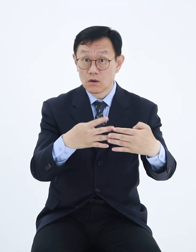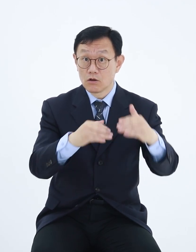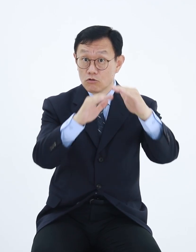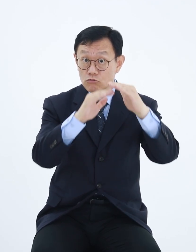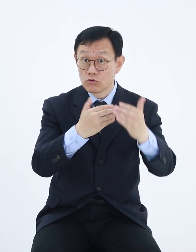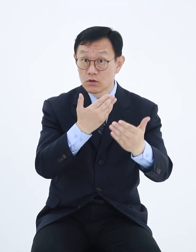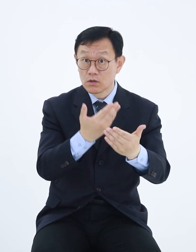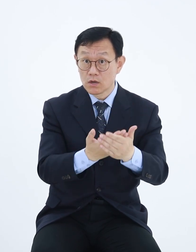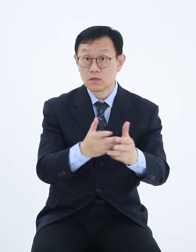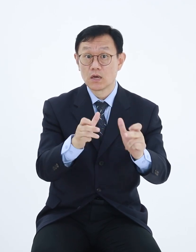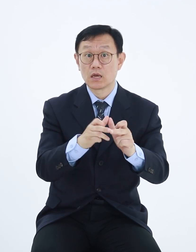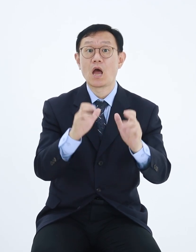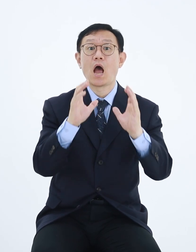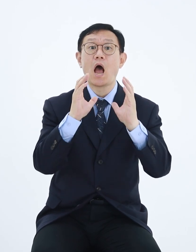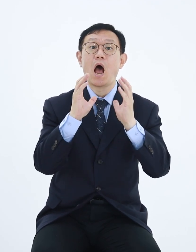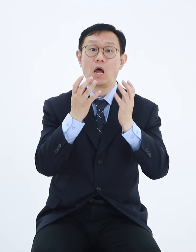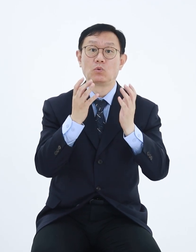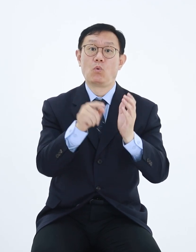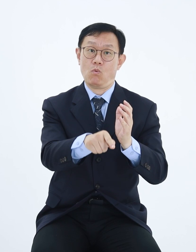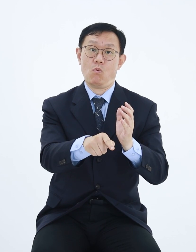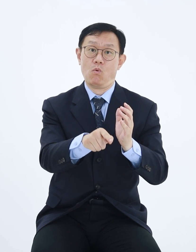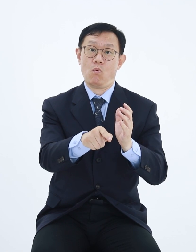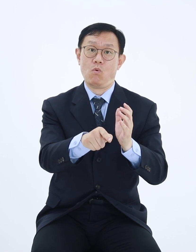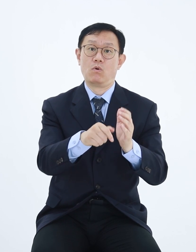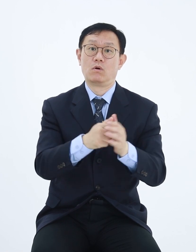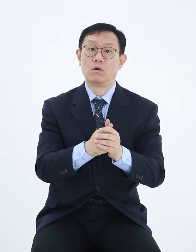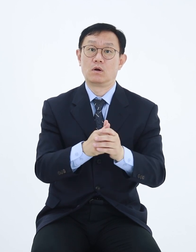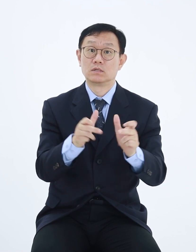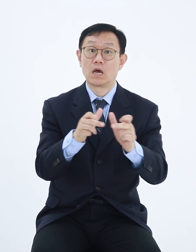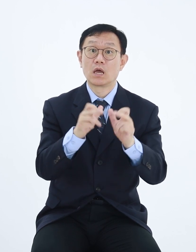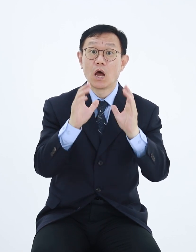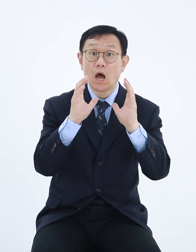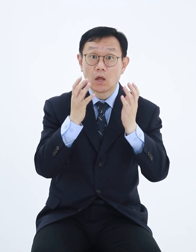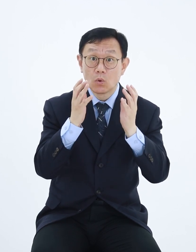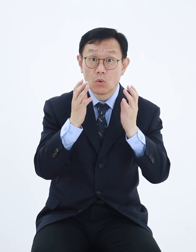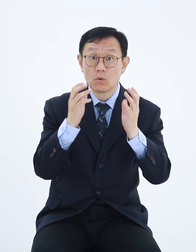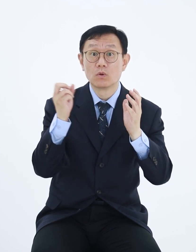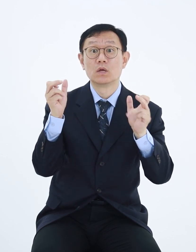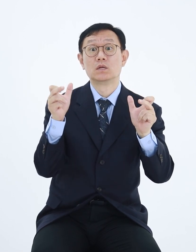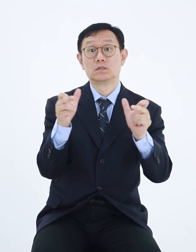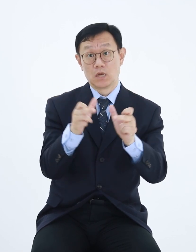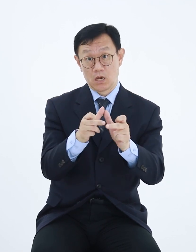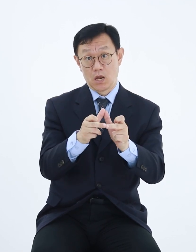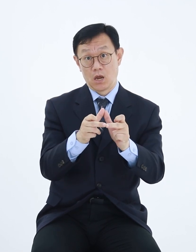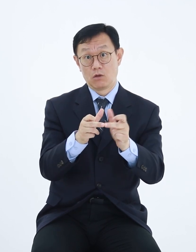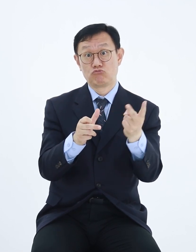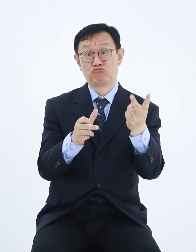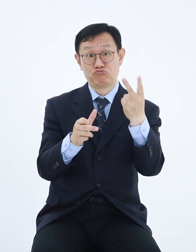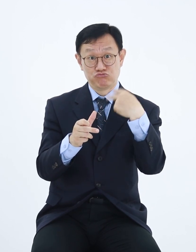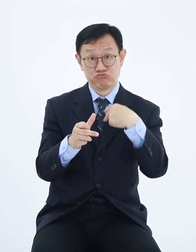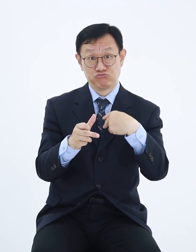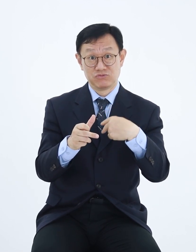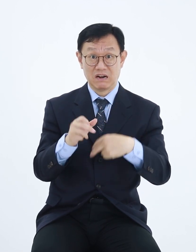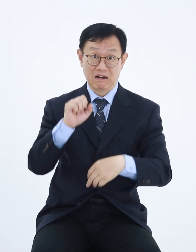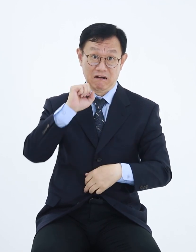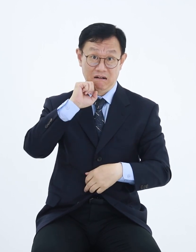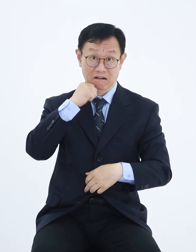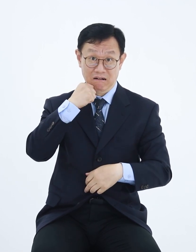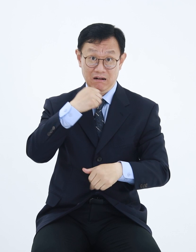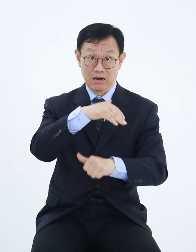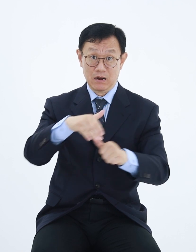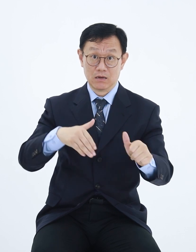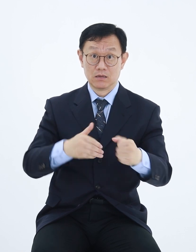중요하게 생각하는 장애아동임에 주목했습니다. 장애아동은 아동이자 장애인으로서 더욱 차별을 겪기 쉽기